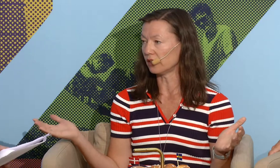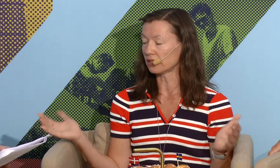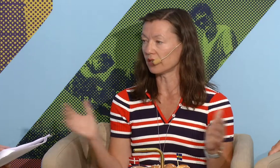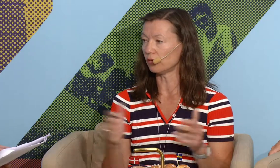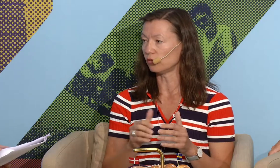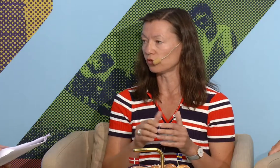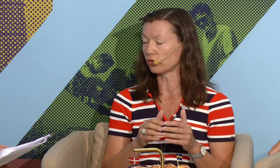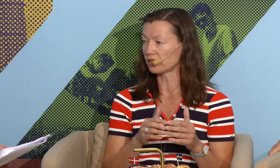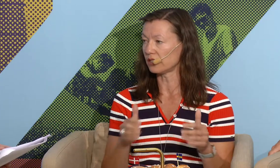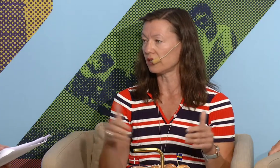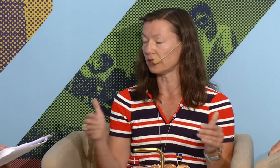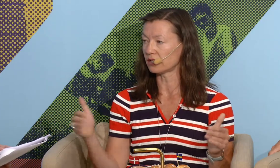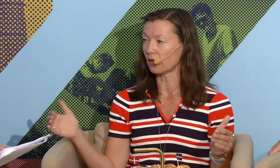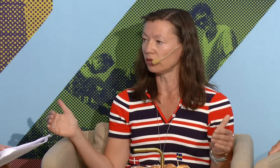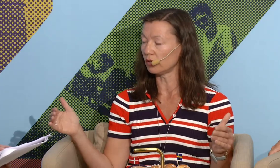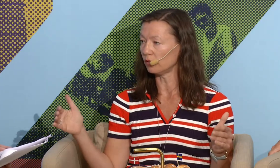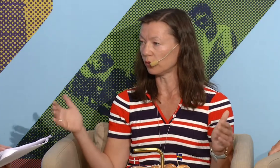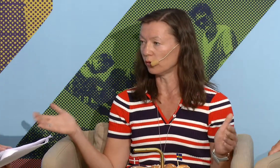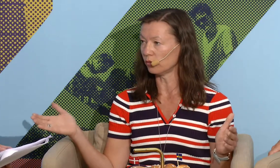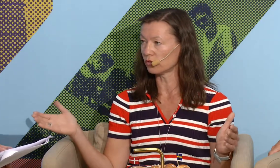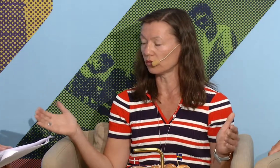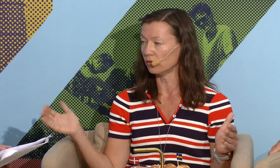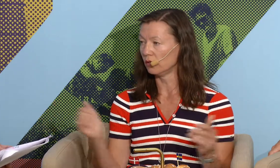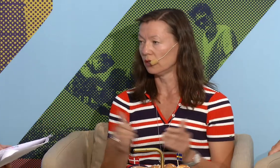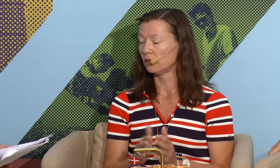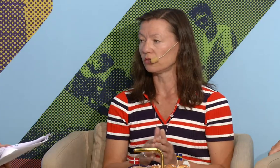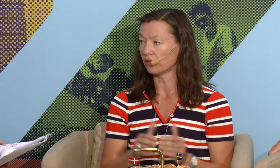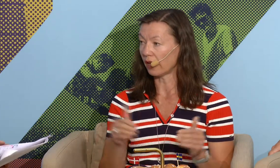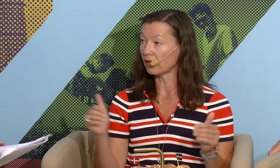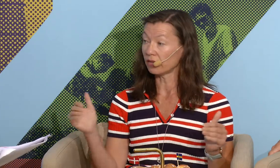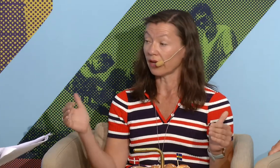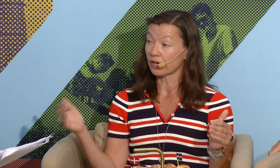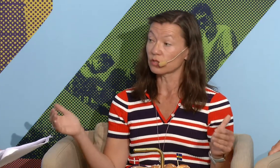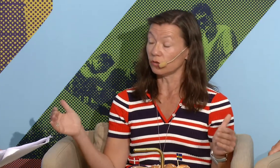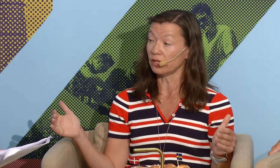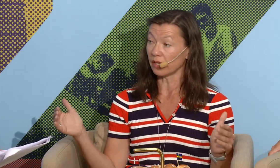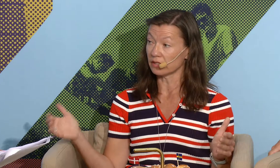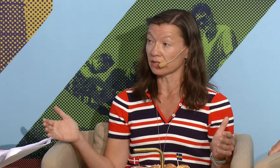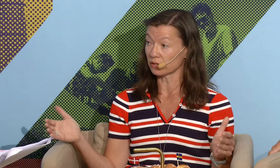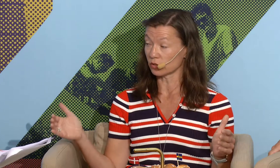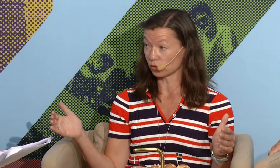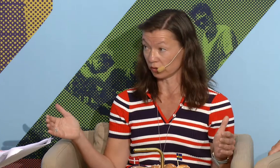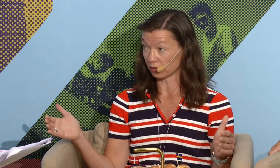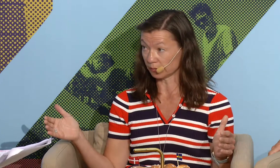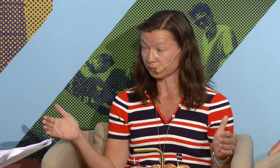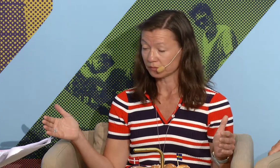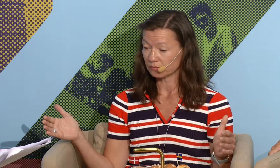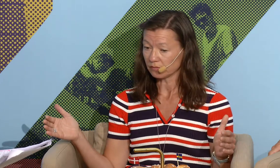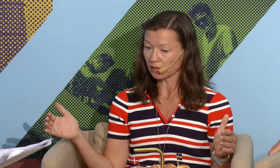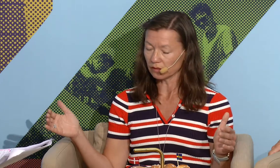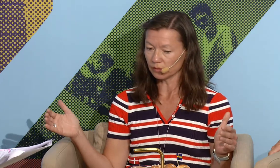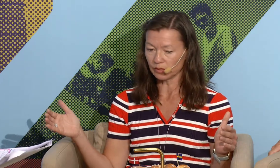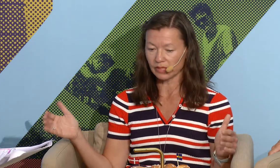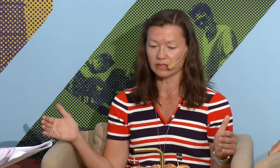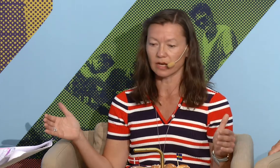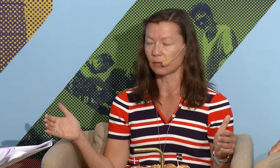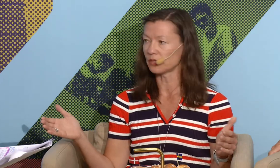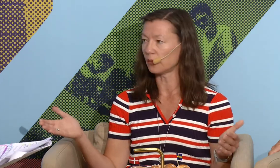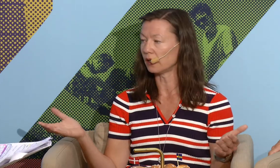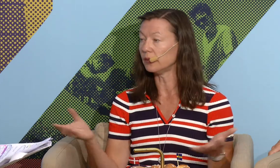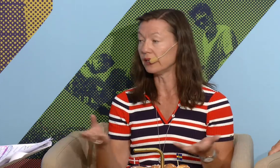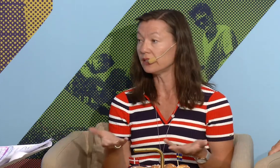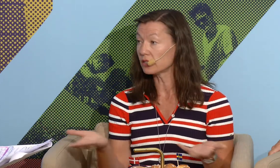vad du vill. Alltså, du ska också alltid ha en saglig begrundelse. Så det är selvfølgelig en ansättelsestrygghet på det